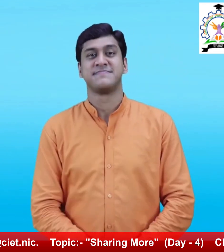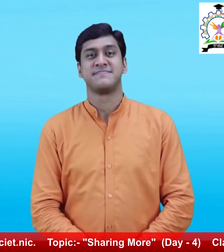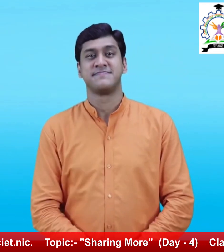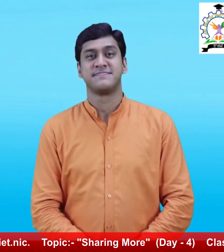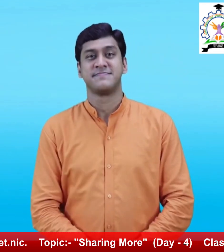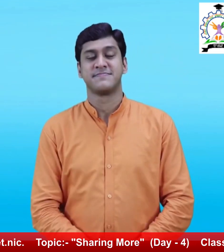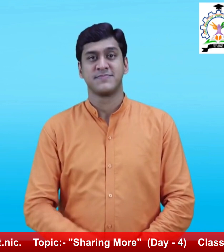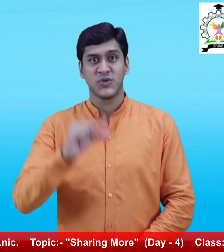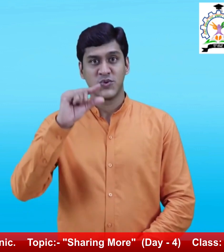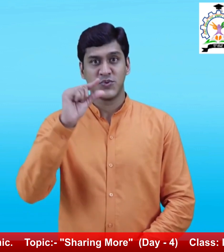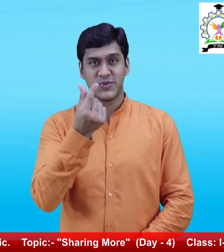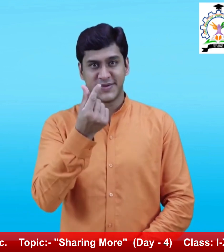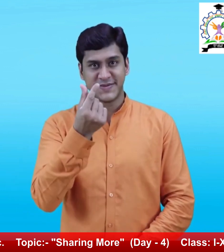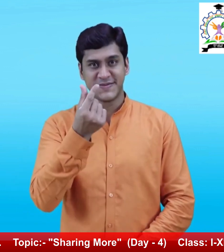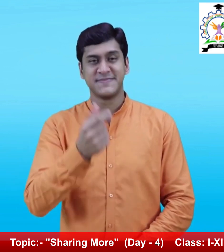असमी,